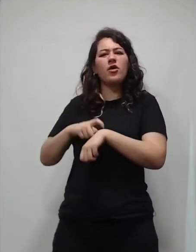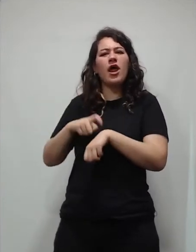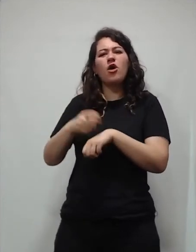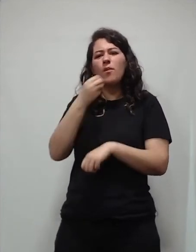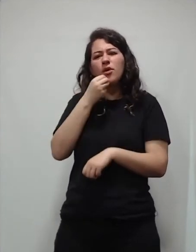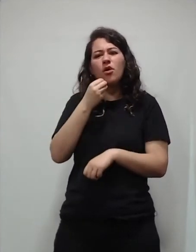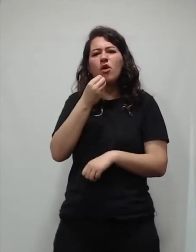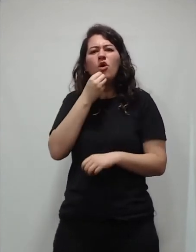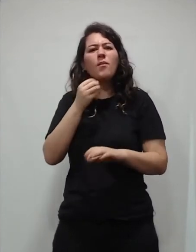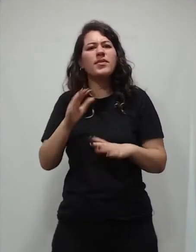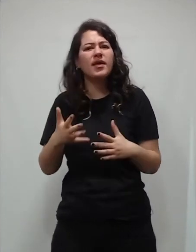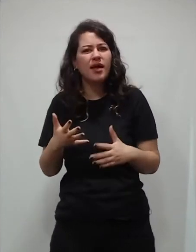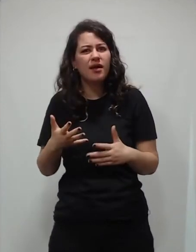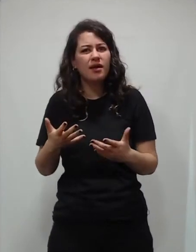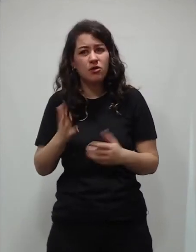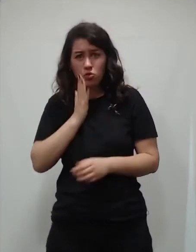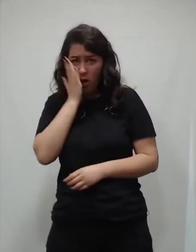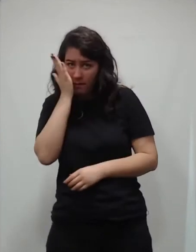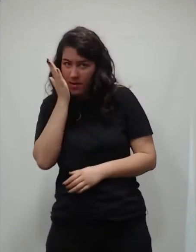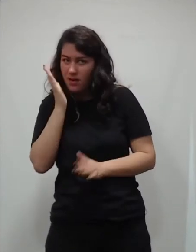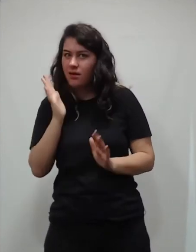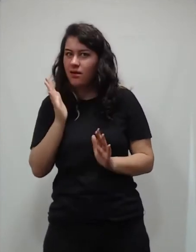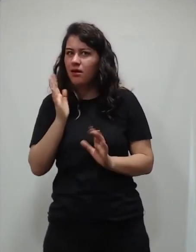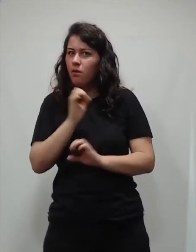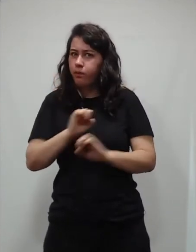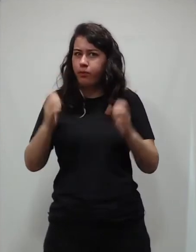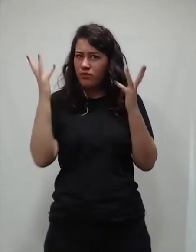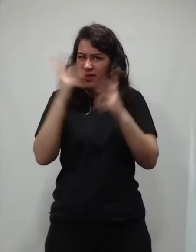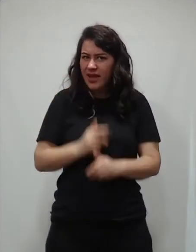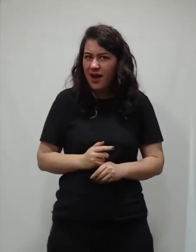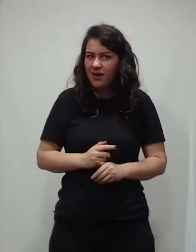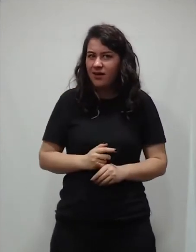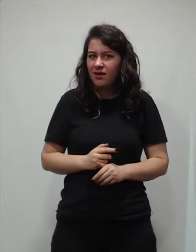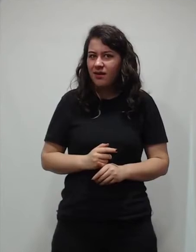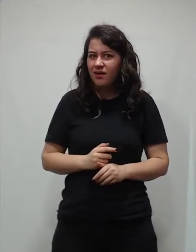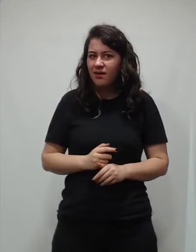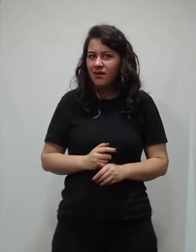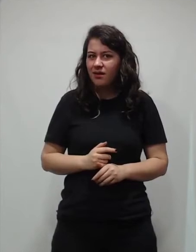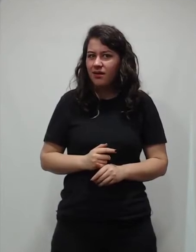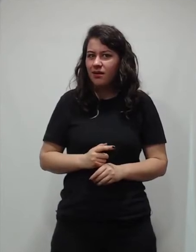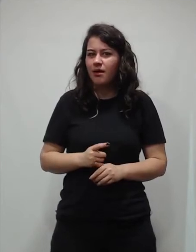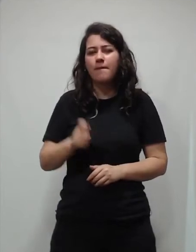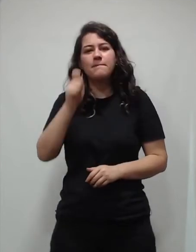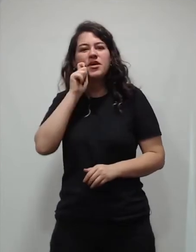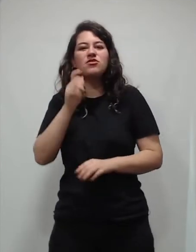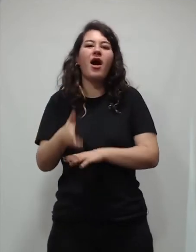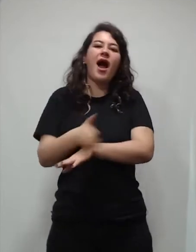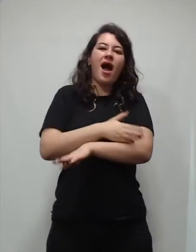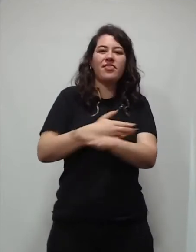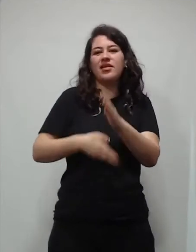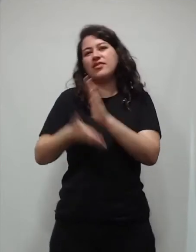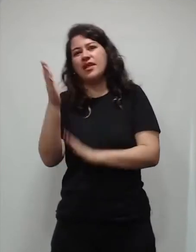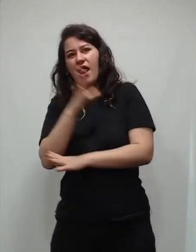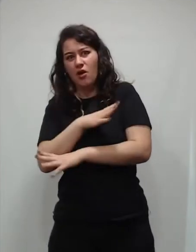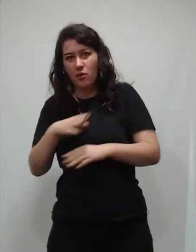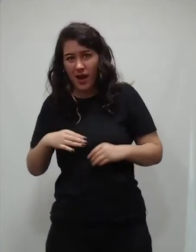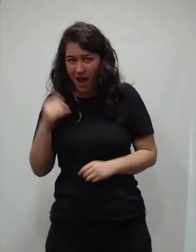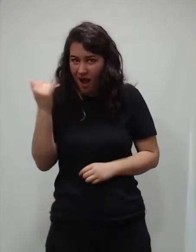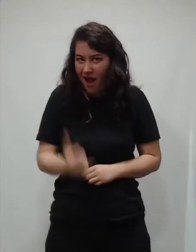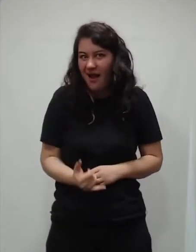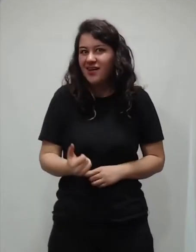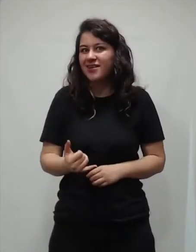qué comió, si durmió, si se pudo bañar, si le dieron un beso antes de irse a la escuela.